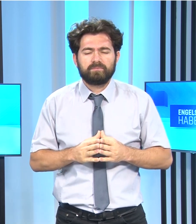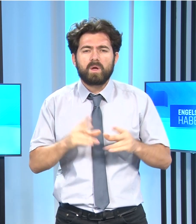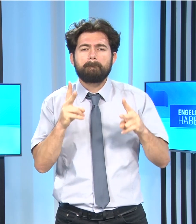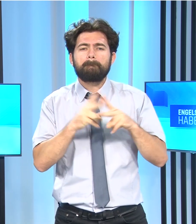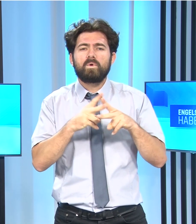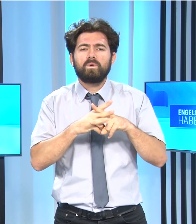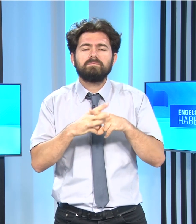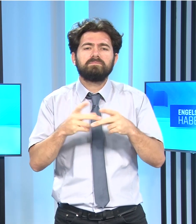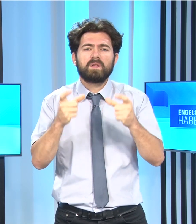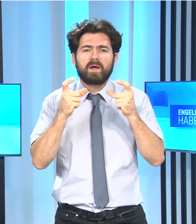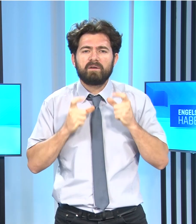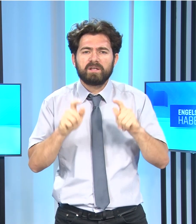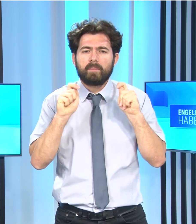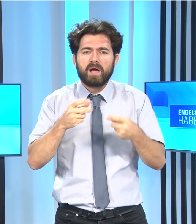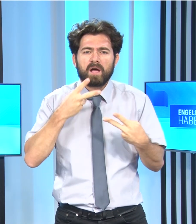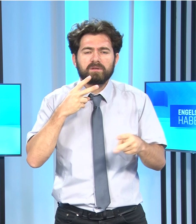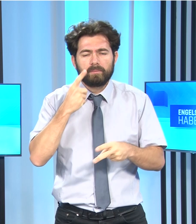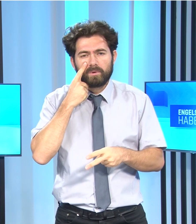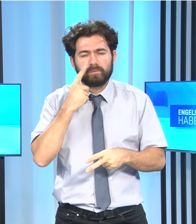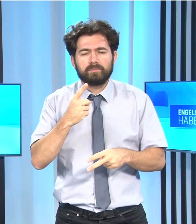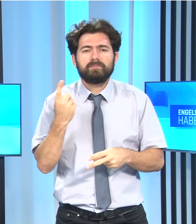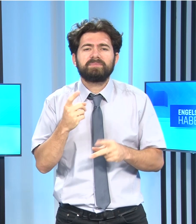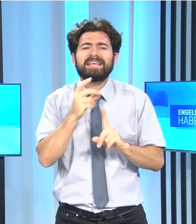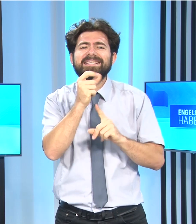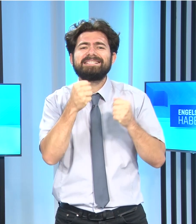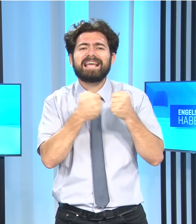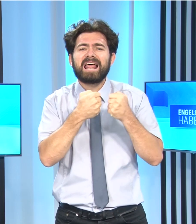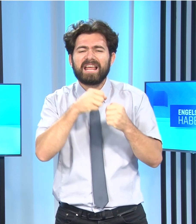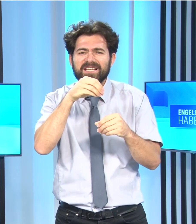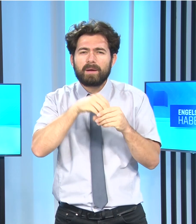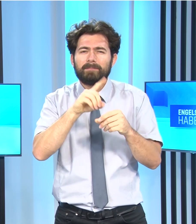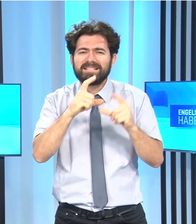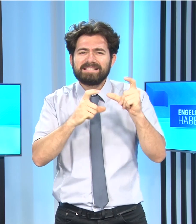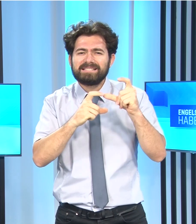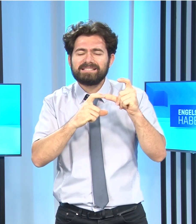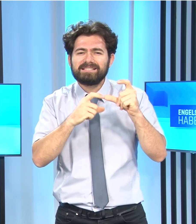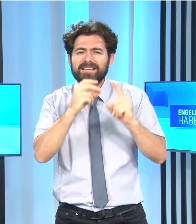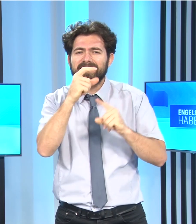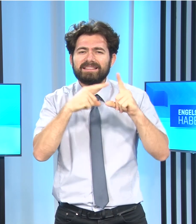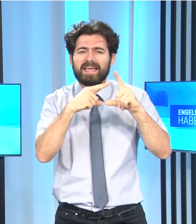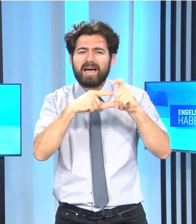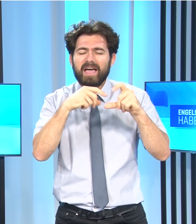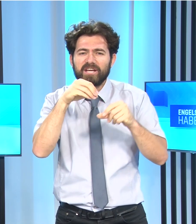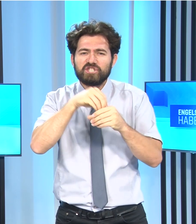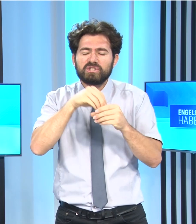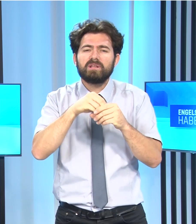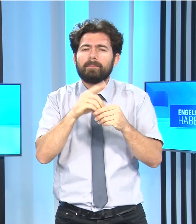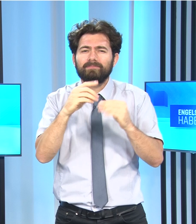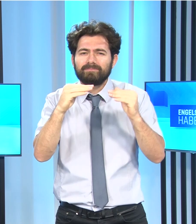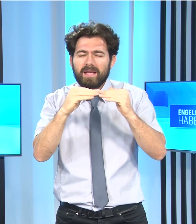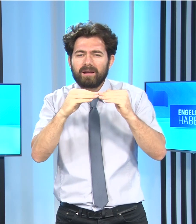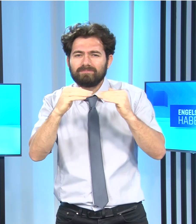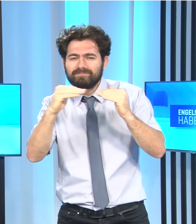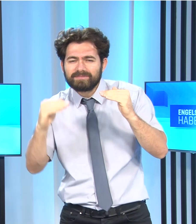Polis basın subaylığının açıklamasına göre İskele'de bir siteye ait yer altında bulunan kirli su